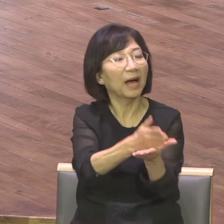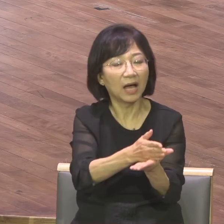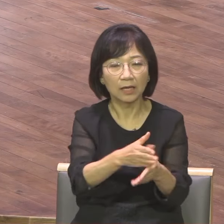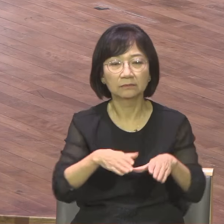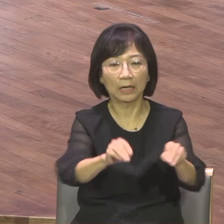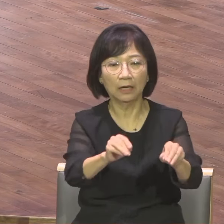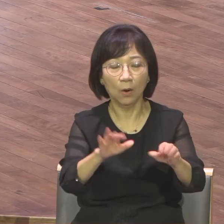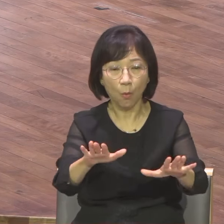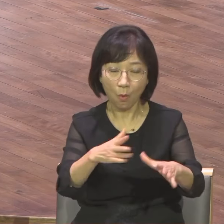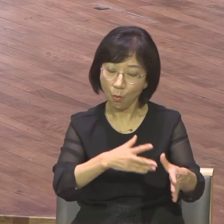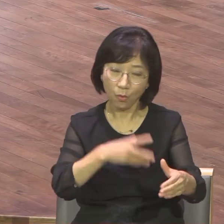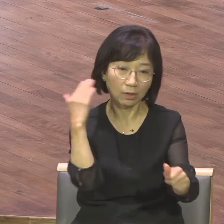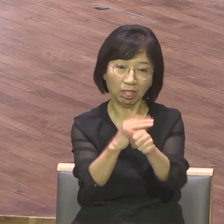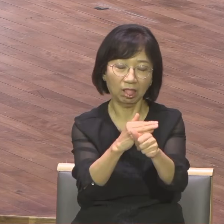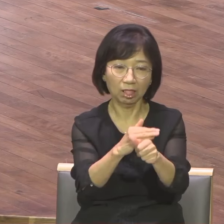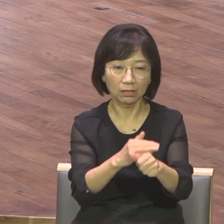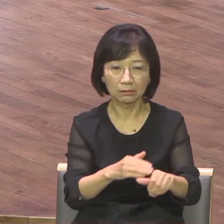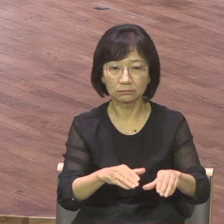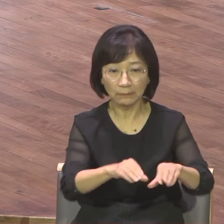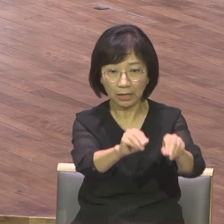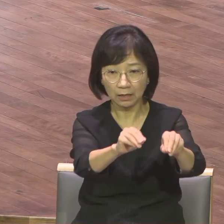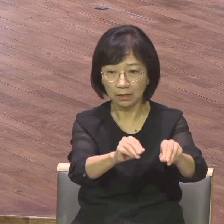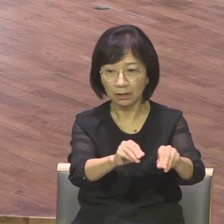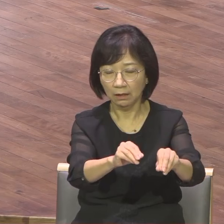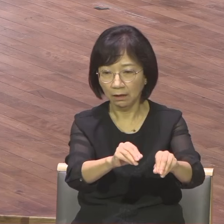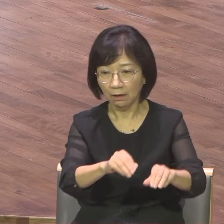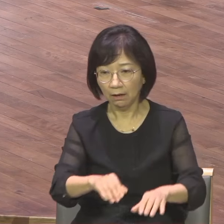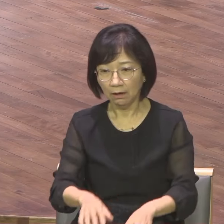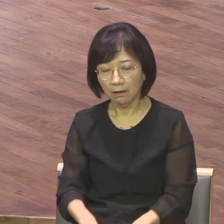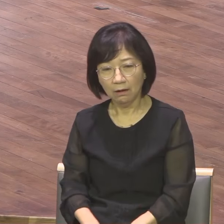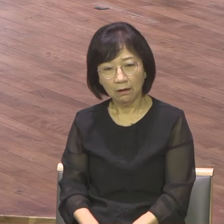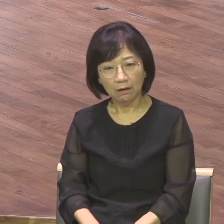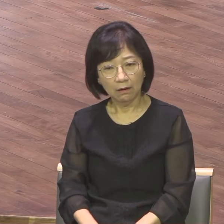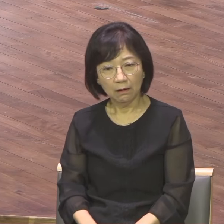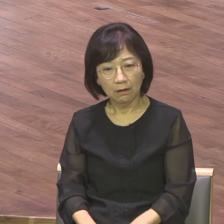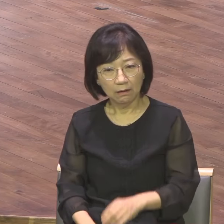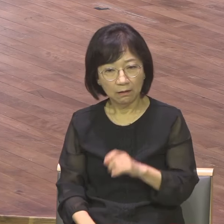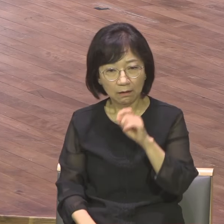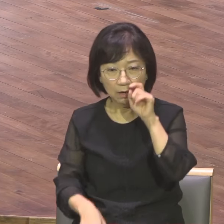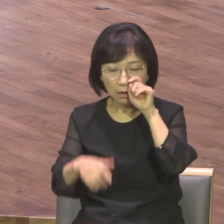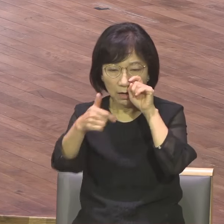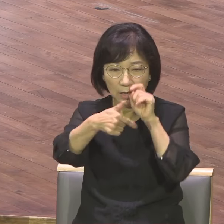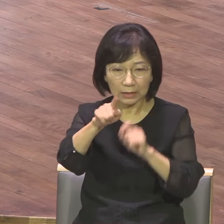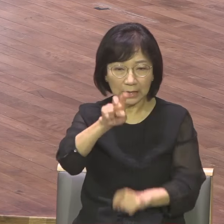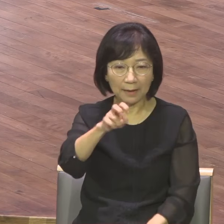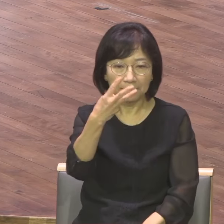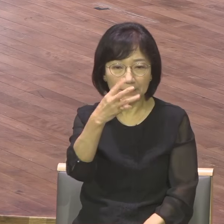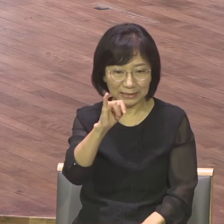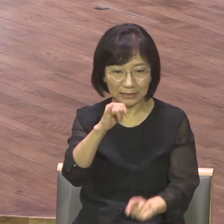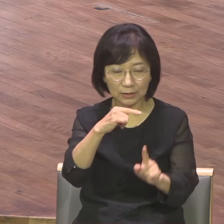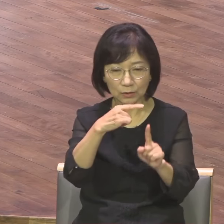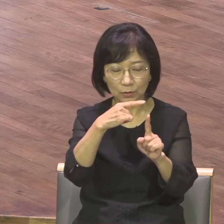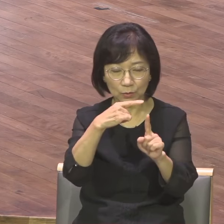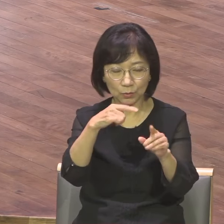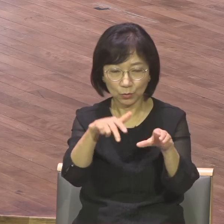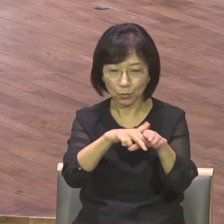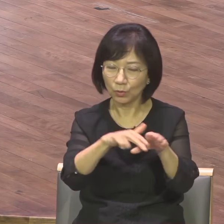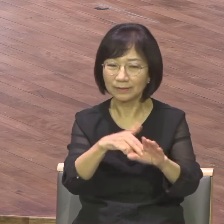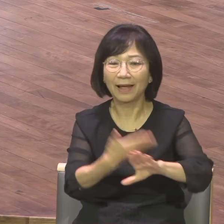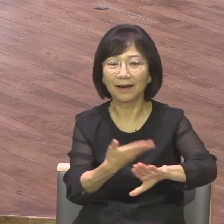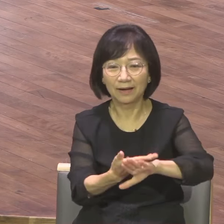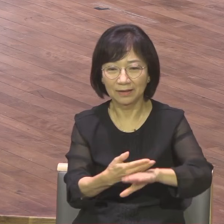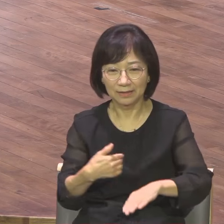있습니다. 목회자가 은퇴하고도 평생. 우리 개신교는 안 그러는데 감리교는 그래. 감리교는 그렇게